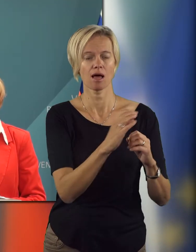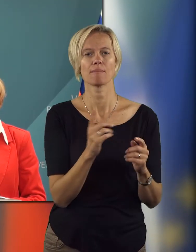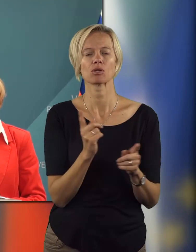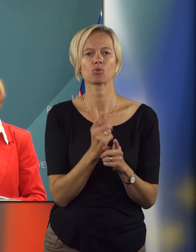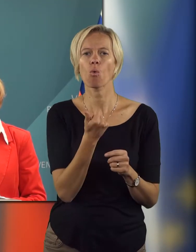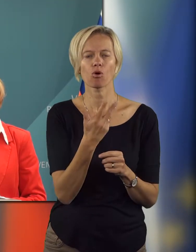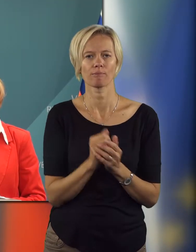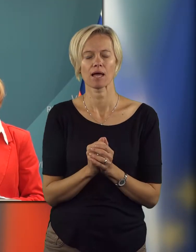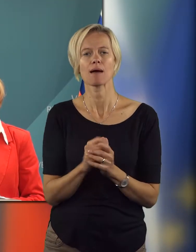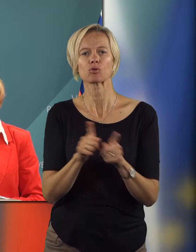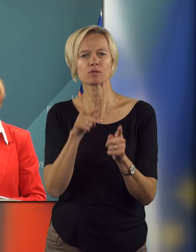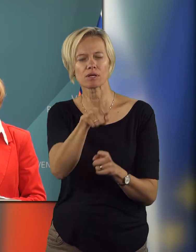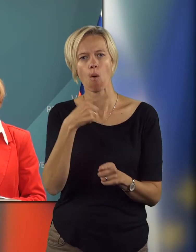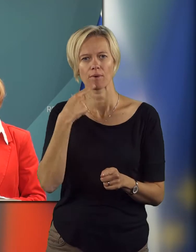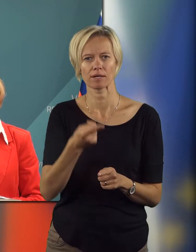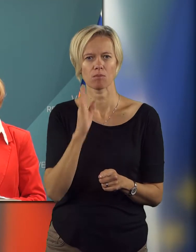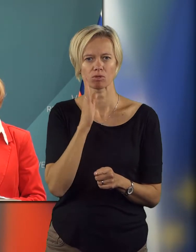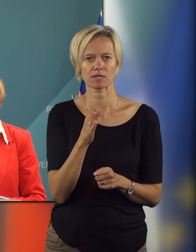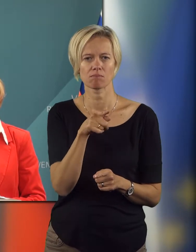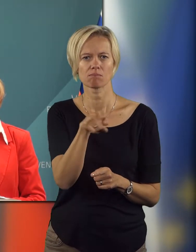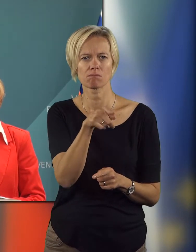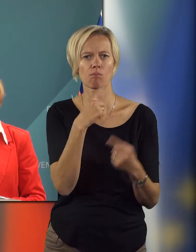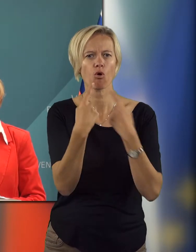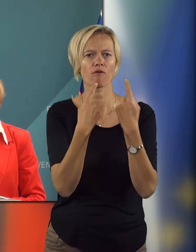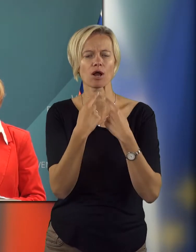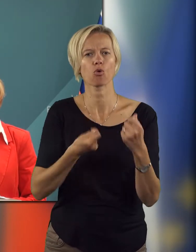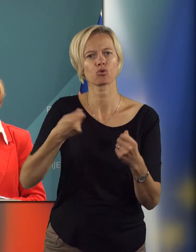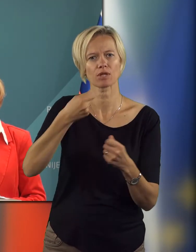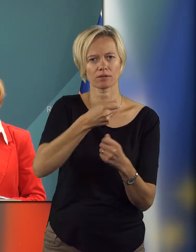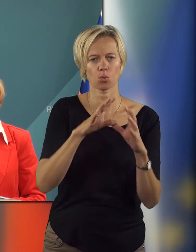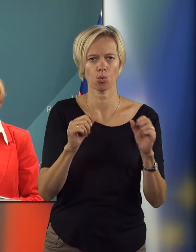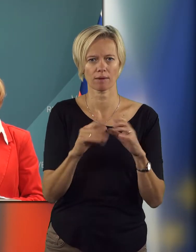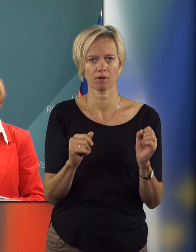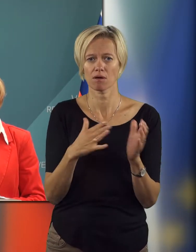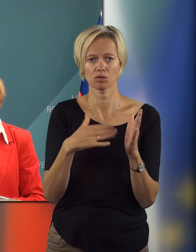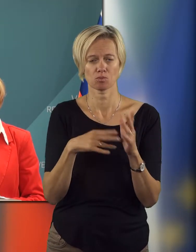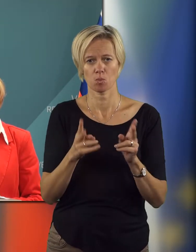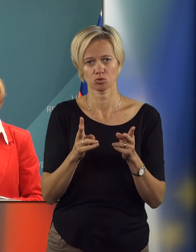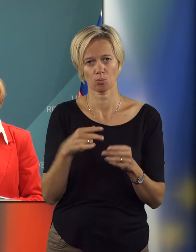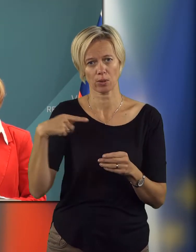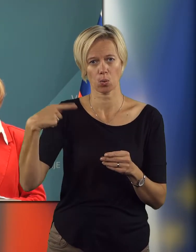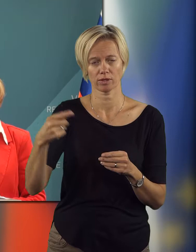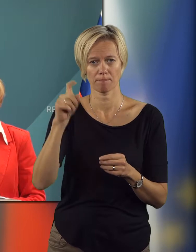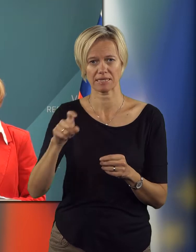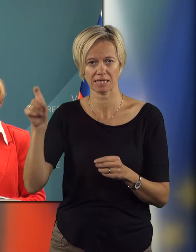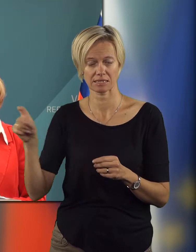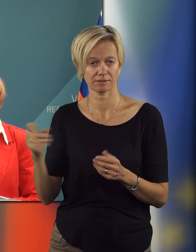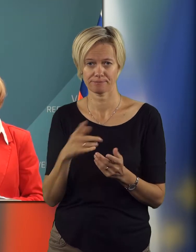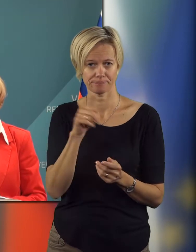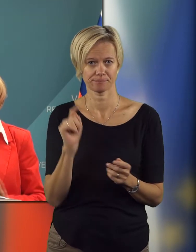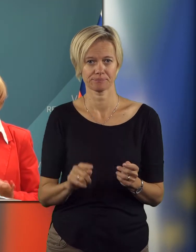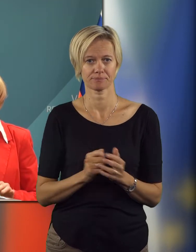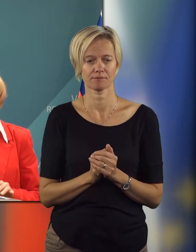kolikšno? In pa še omenili ste, da se boste pogovarjali o dodatnih ukrepih. Kakšne so možnosti v prihodnjih